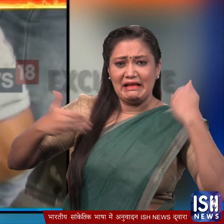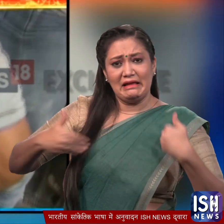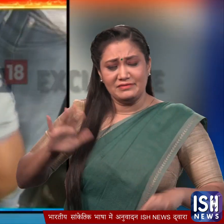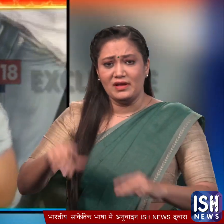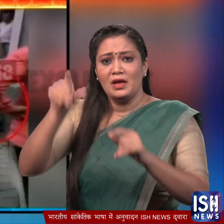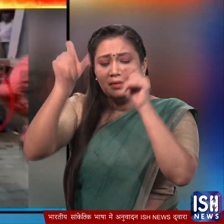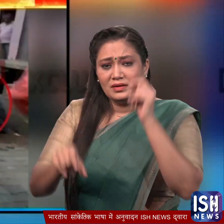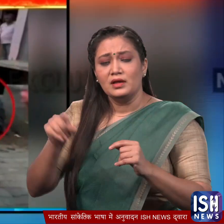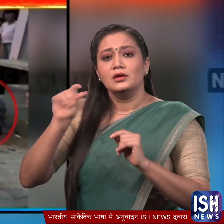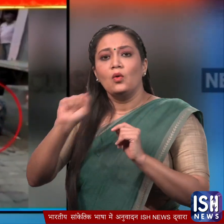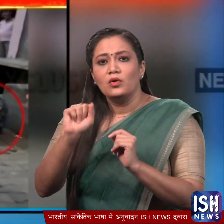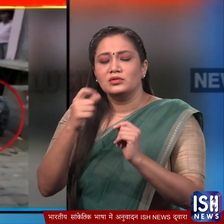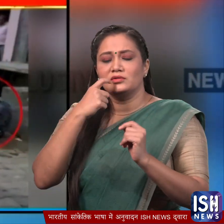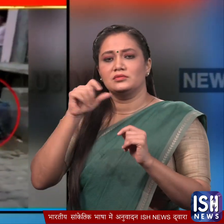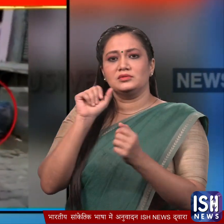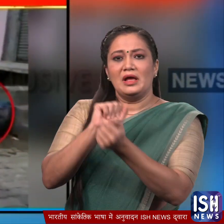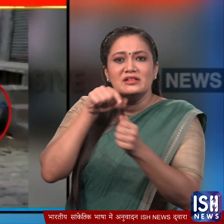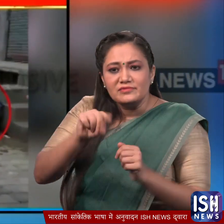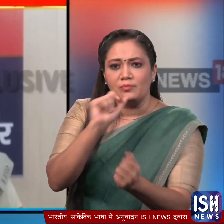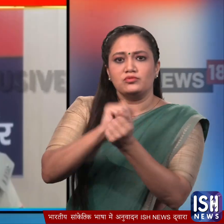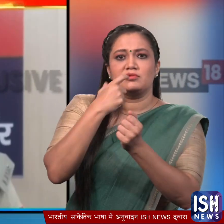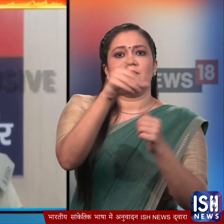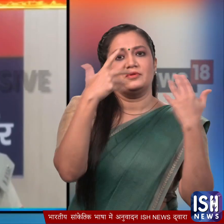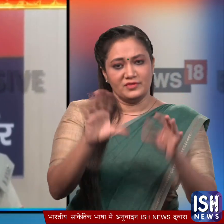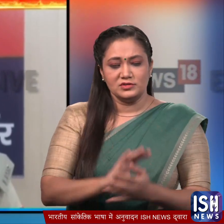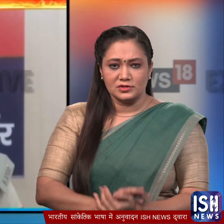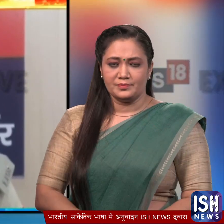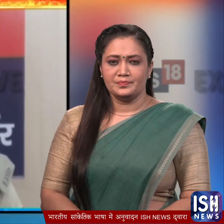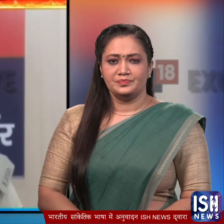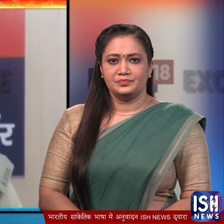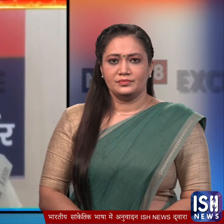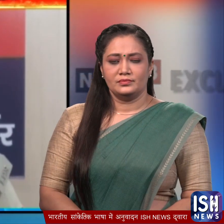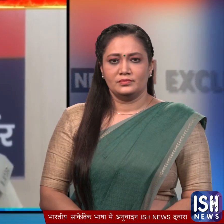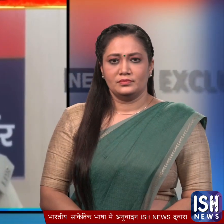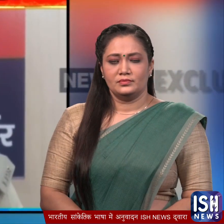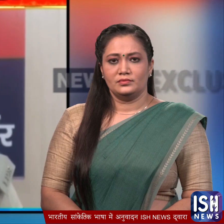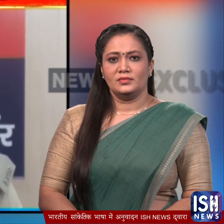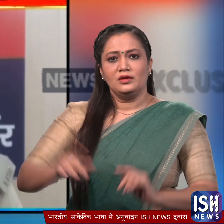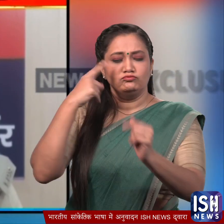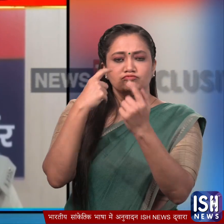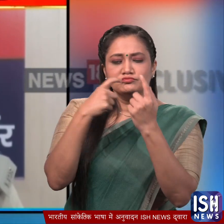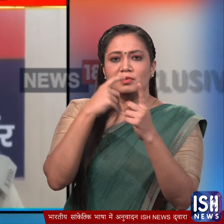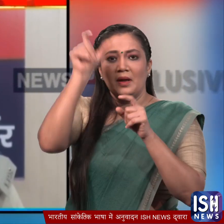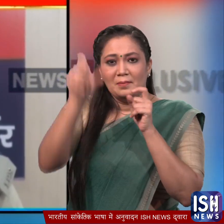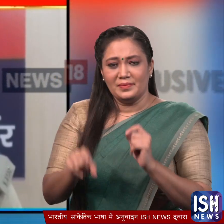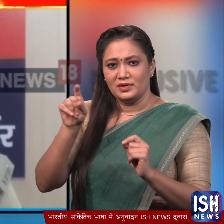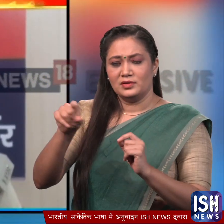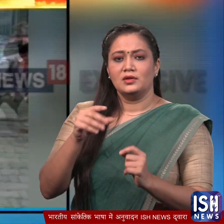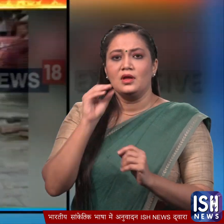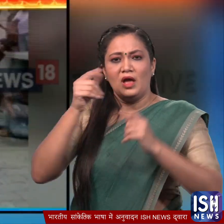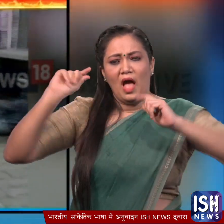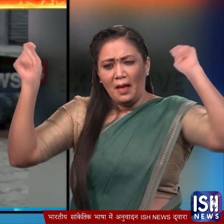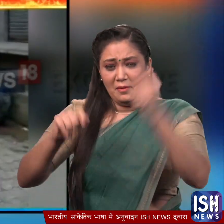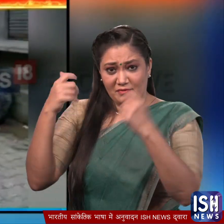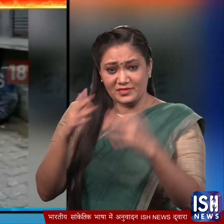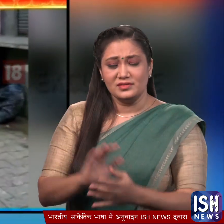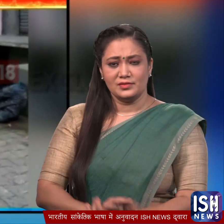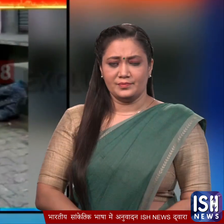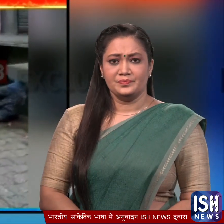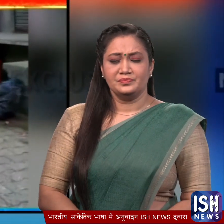हैं। दिल्ली के पास यूपी के गाजियाबाद से एक चौंकाने वाली तस्वीर सामने आई, जहां 2 लोगों ने सरेआम एक शख्स की बड़ी बेरहमी से पिटाई